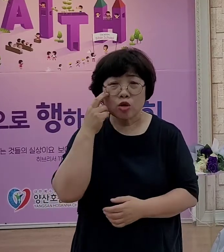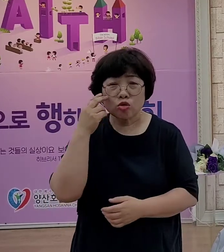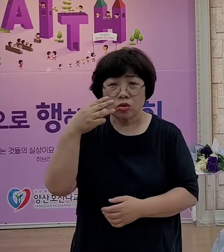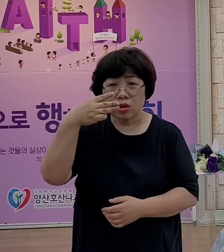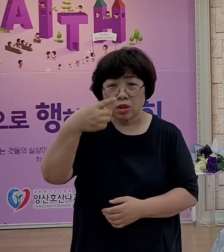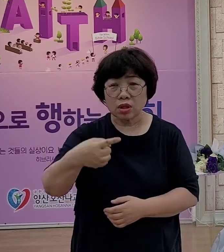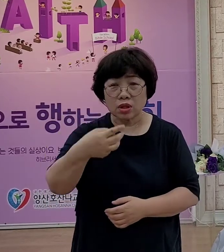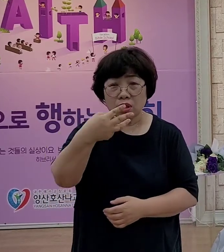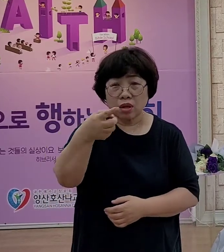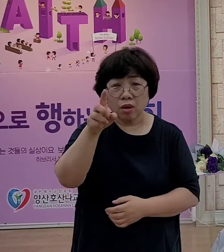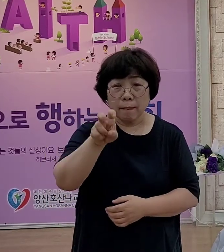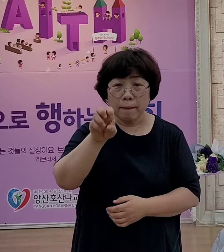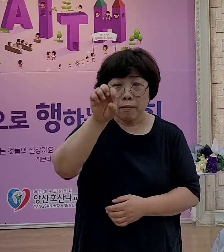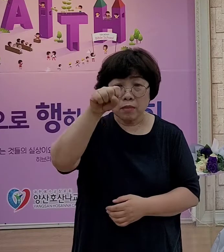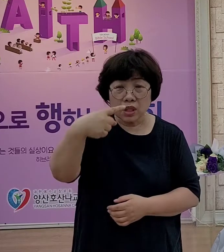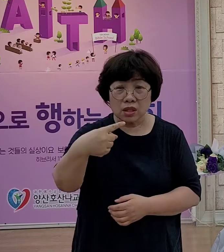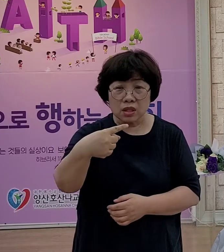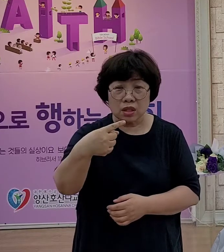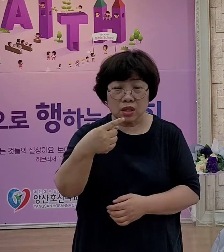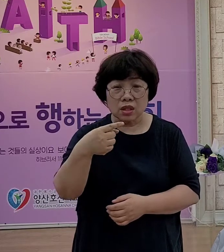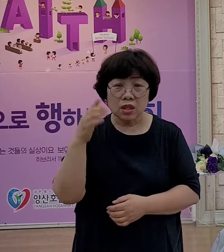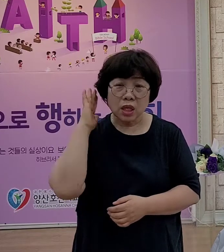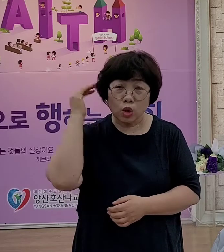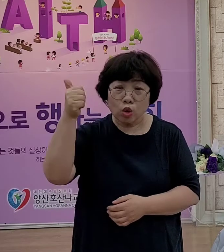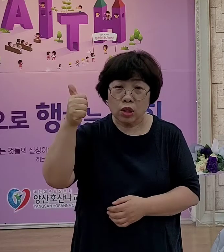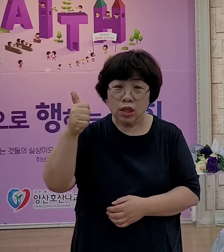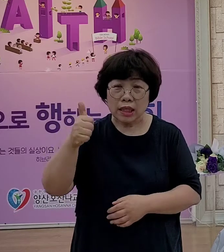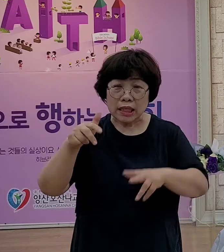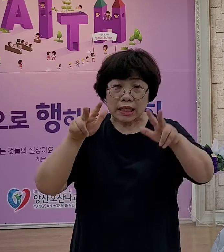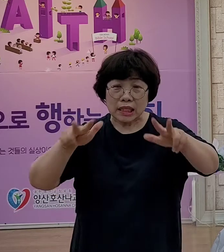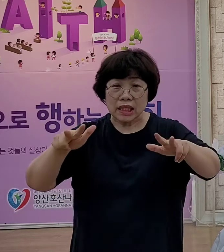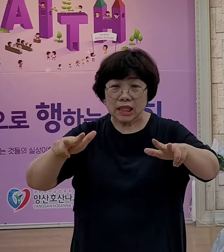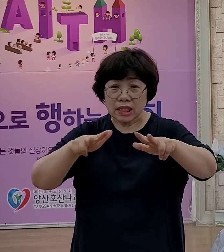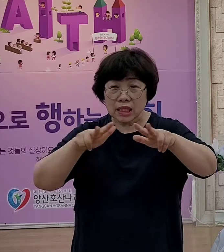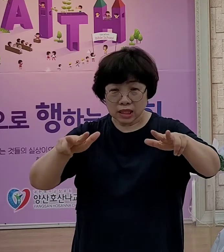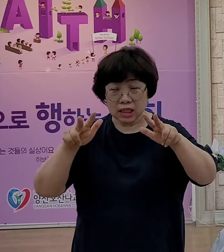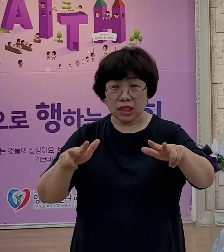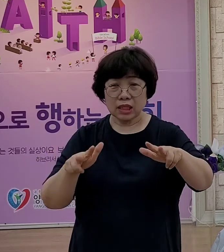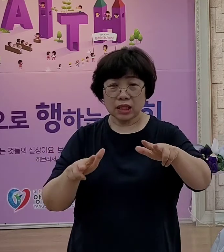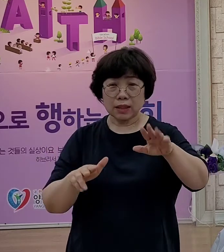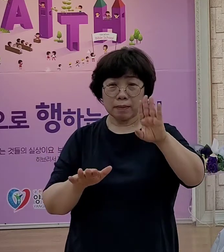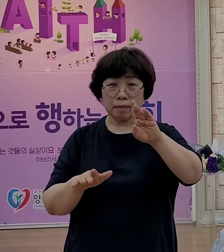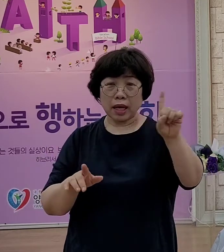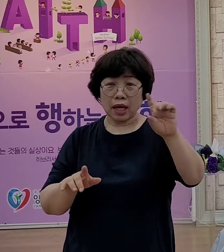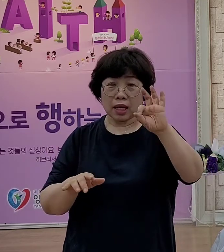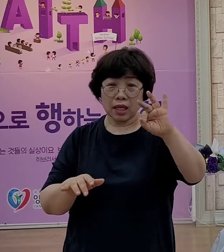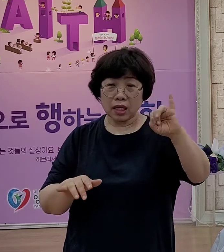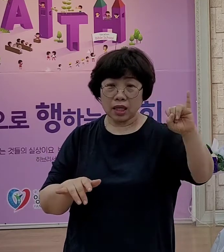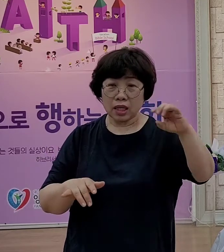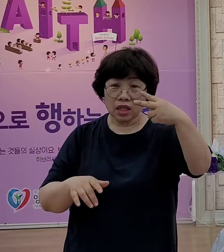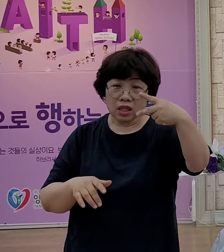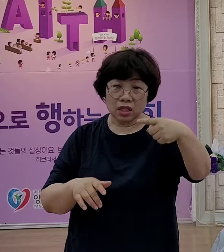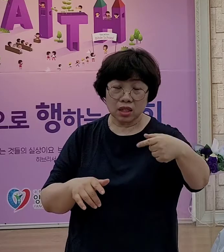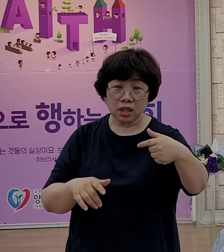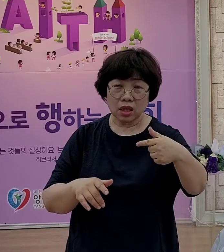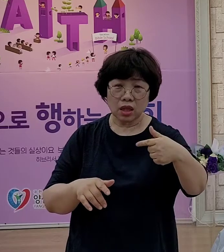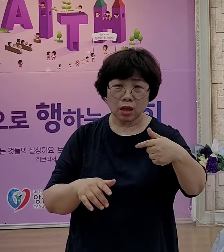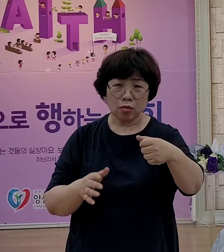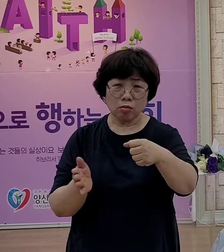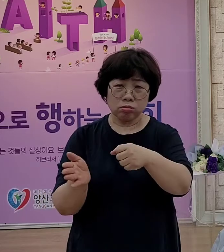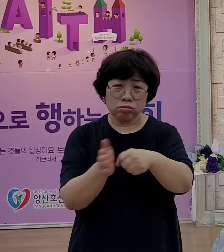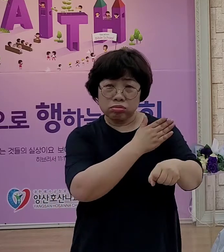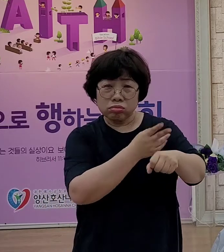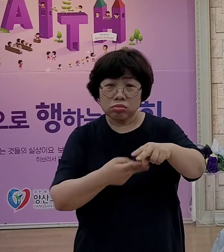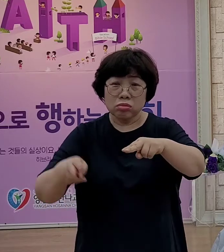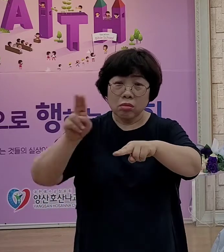대통령이 그 바이든을 뒤집고 다시 미국 대통령으로 돌아온다. 그런 말